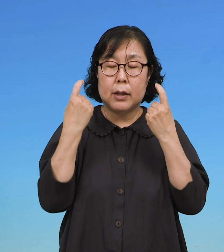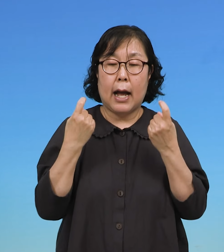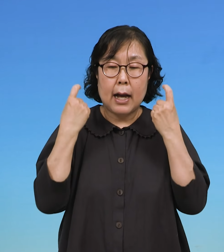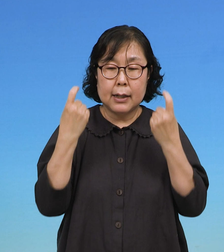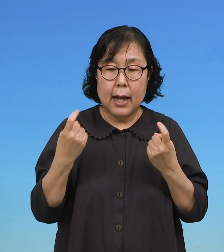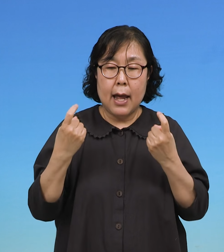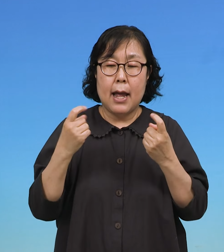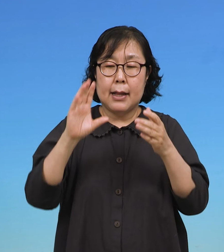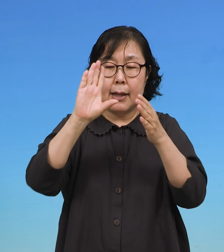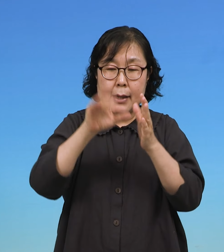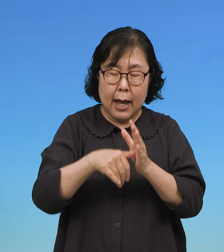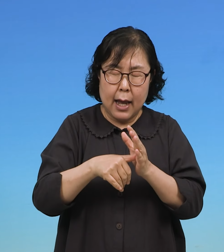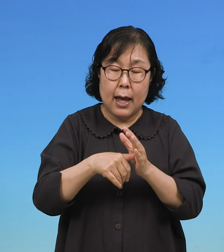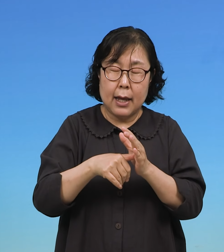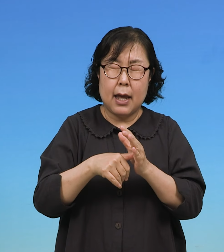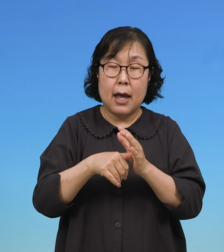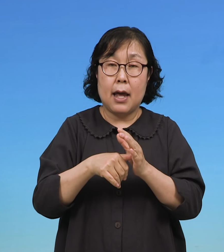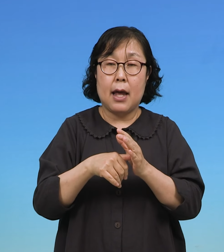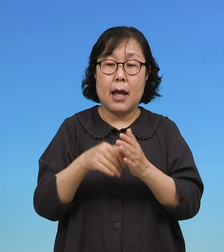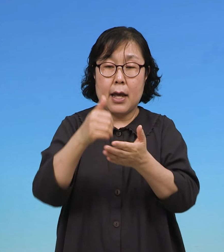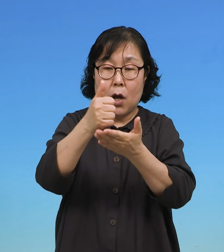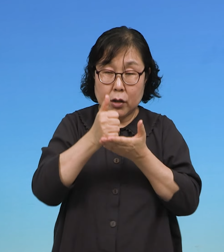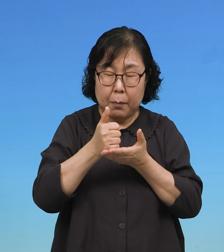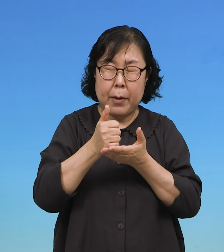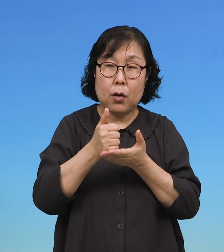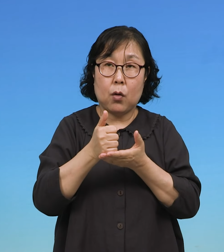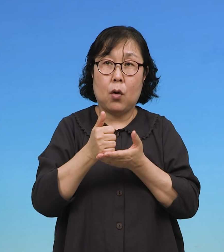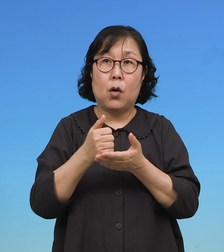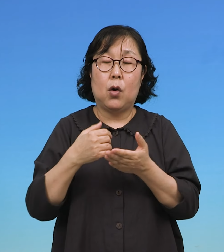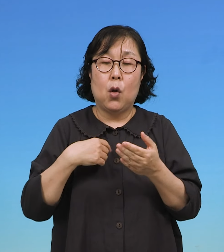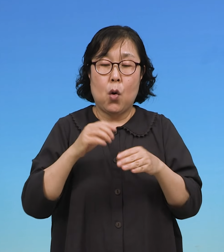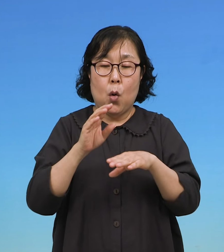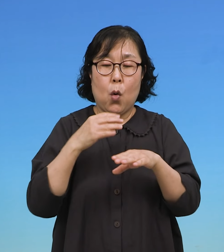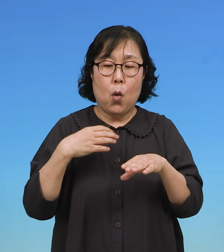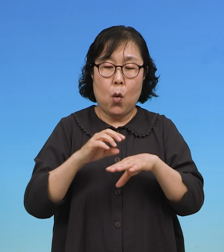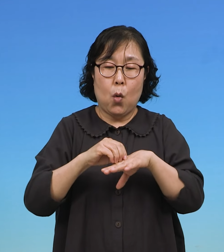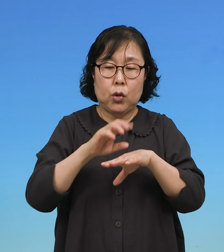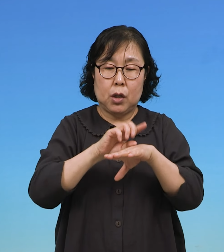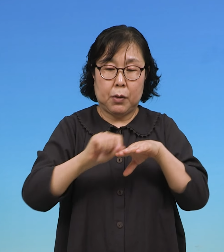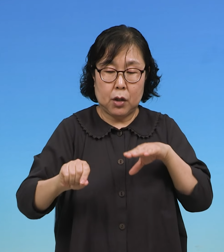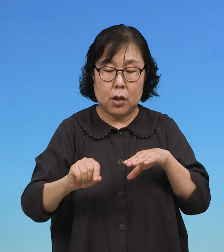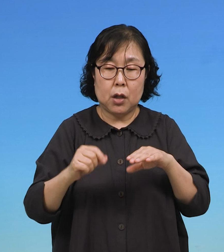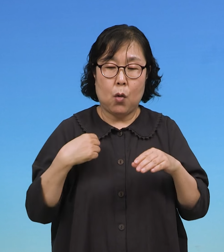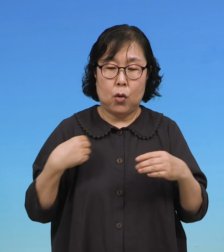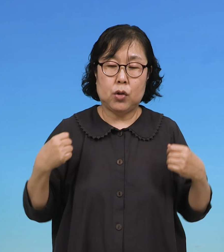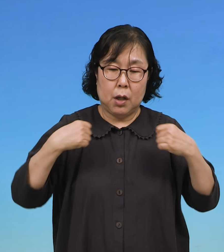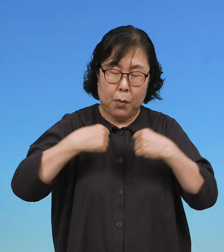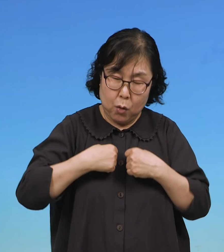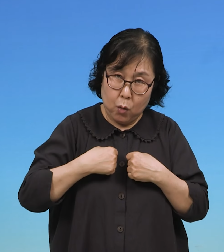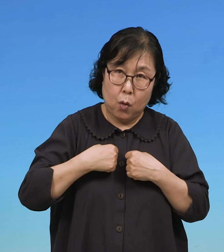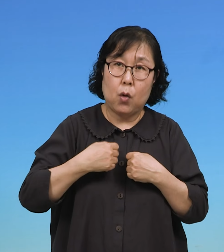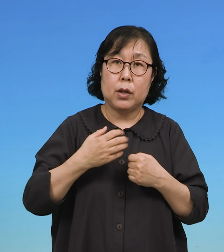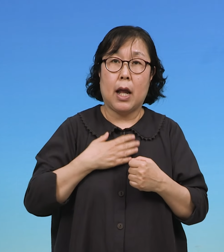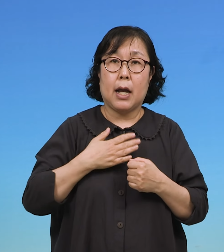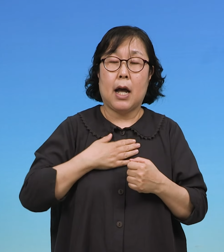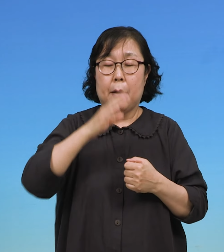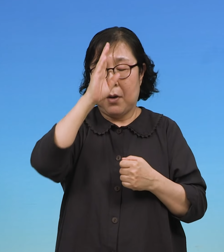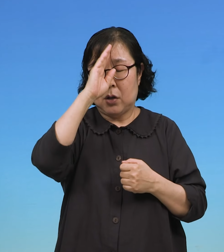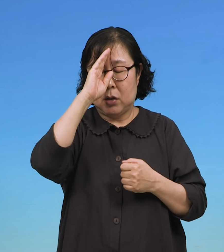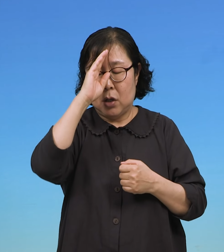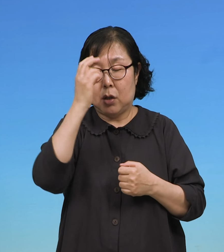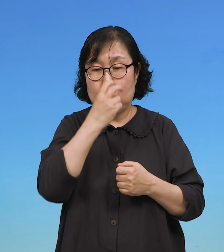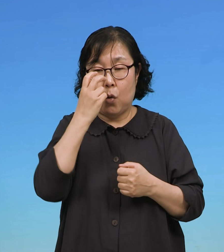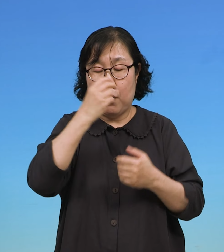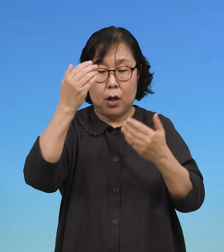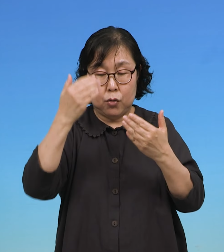되었을 때에 영접하였고 헐벗었을 때에 옷을 입혔고 병들었을 때에 돌보았고 옥에 갇혔을 때에 와서